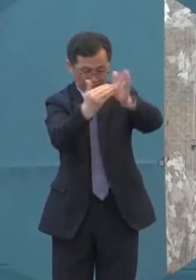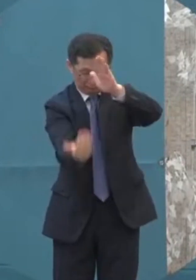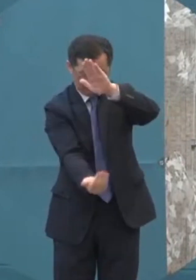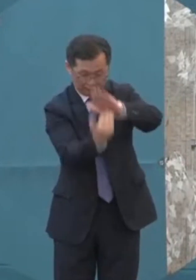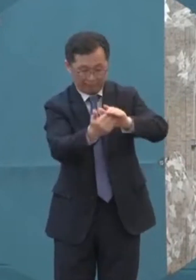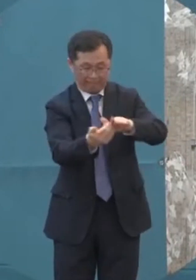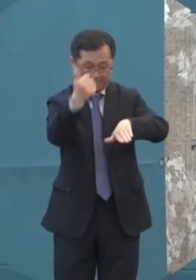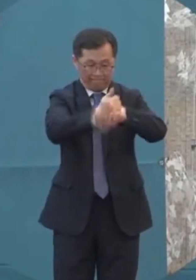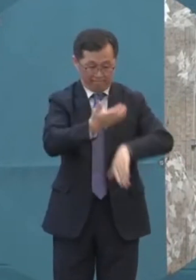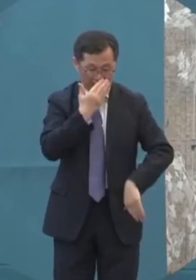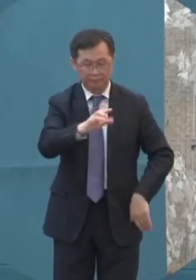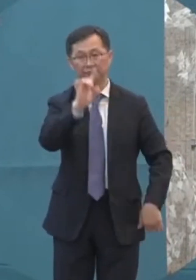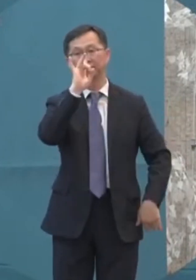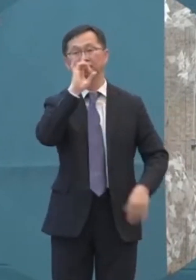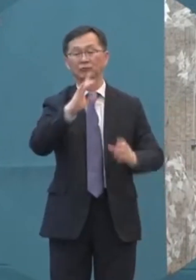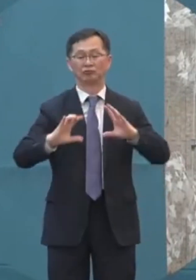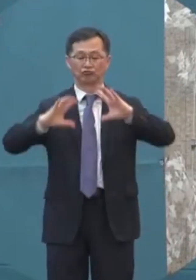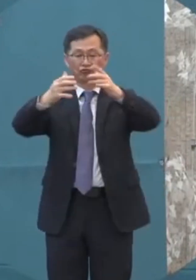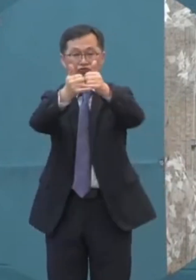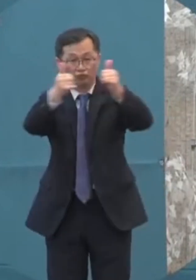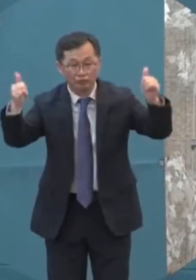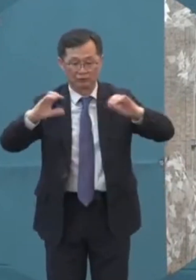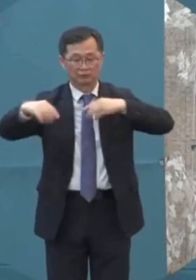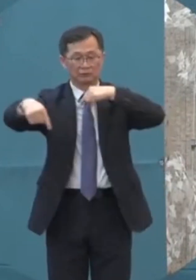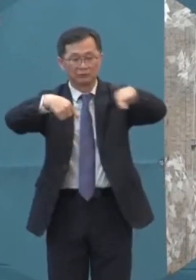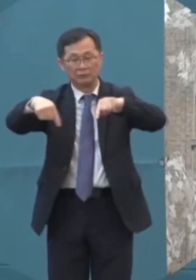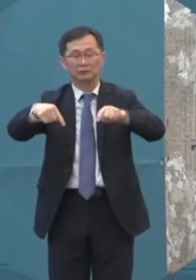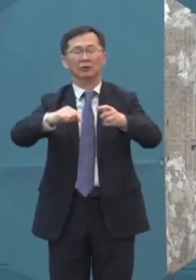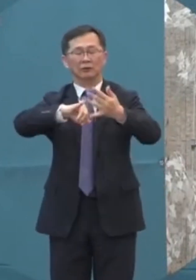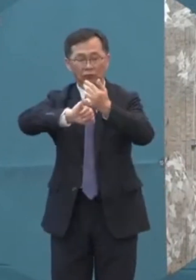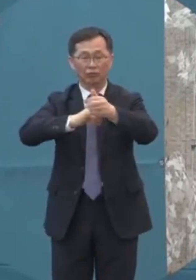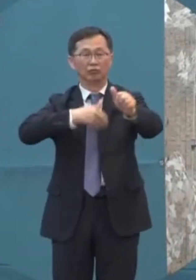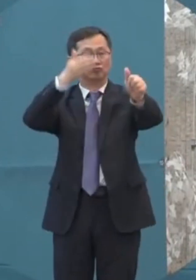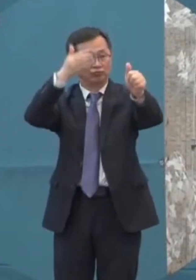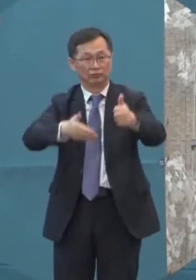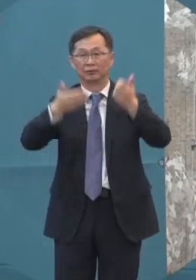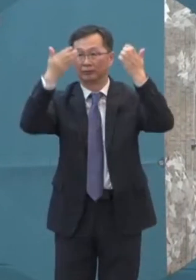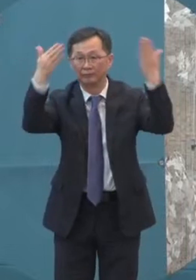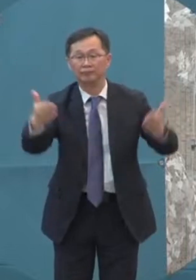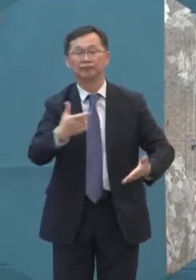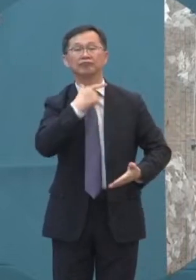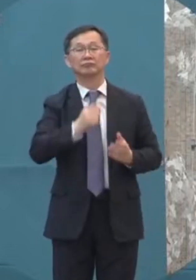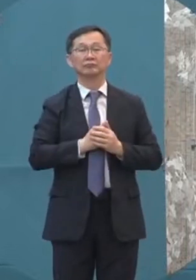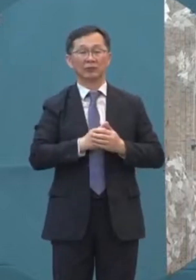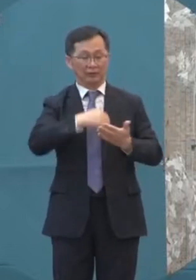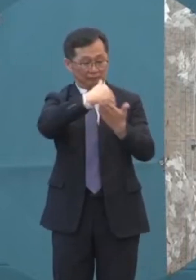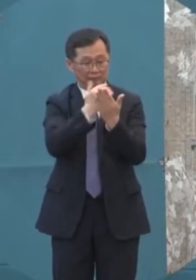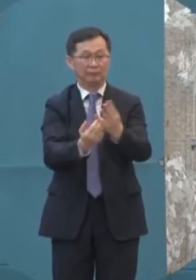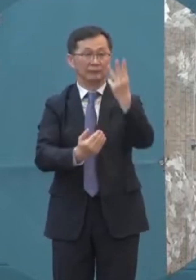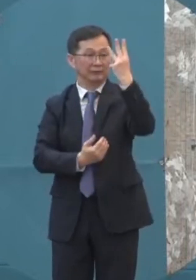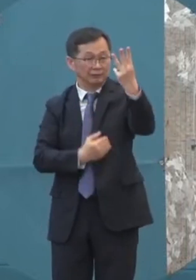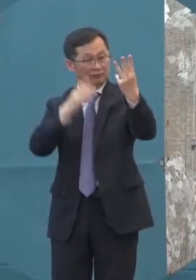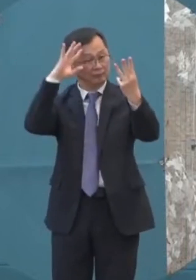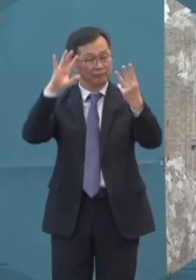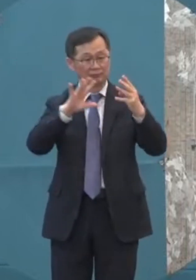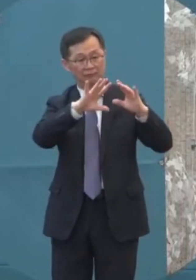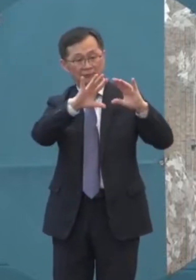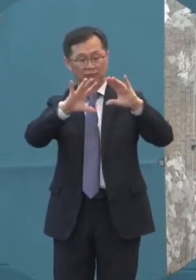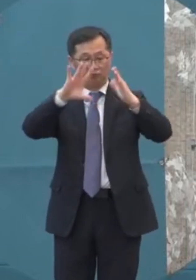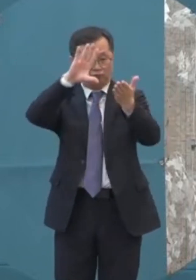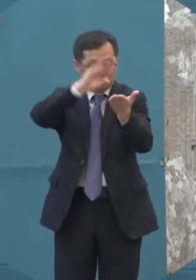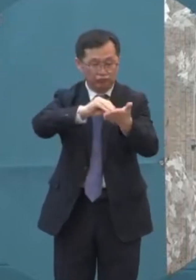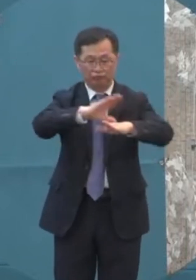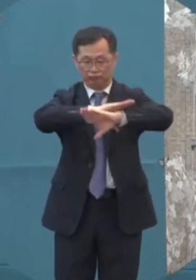그래서 국민 여러분과 정치권에 호소드립니다. 이 세 가지의 국가 과제를 해결하는